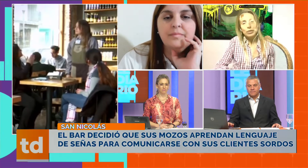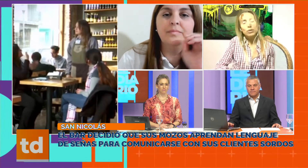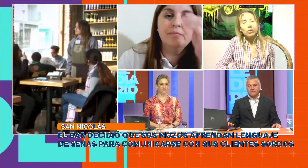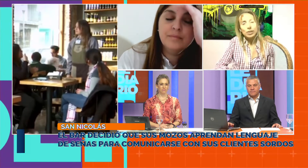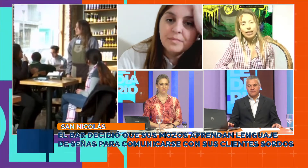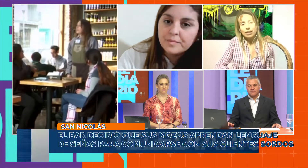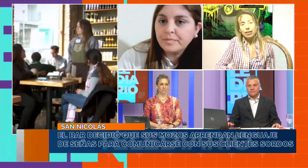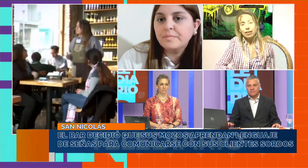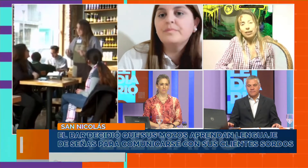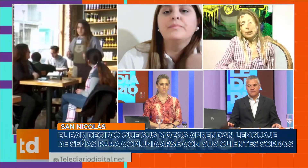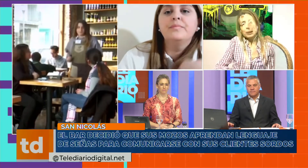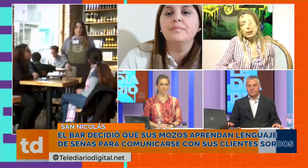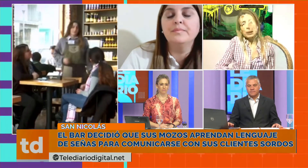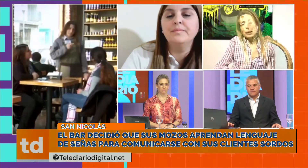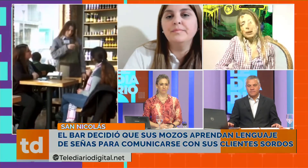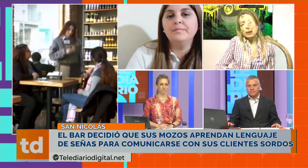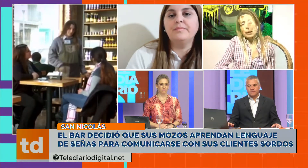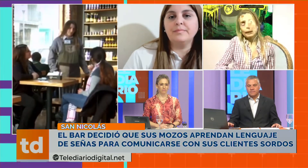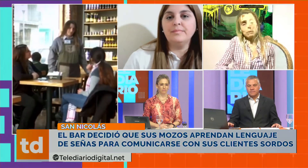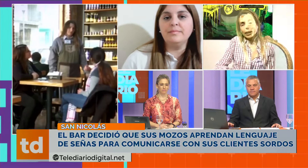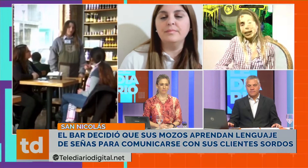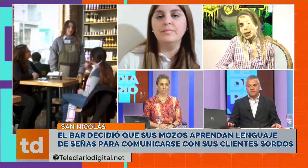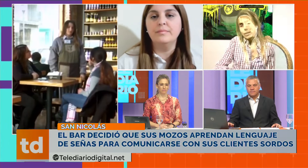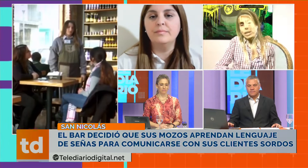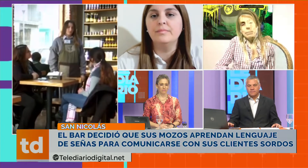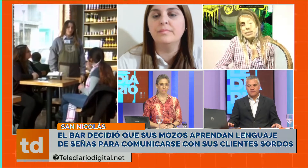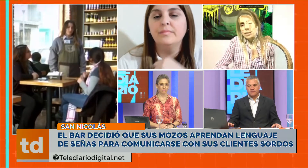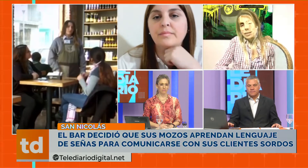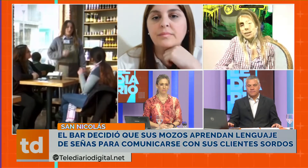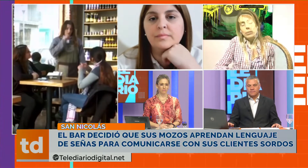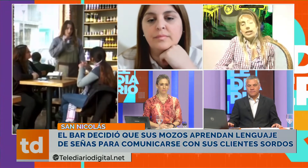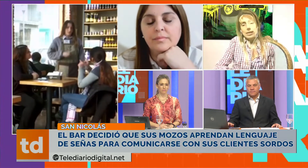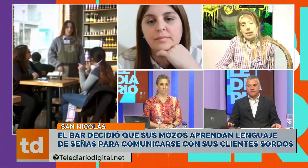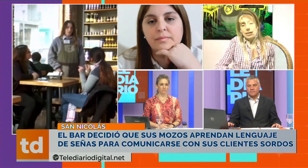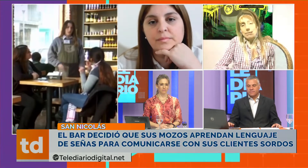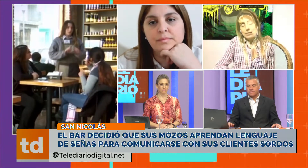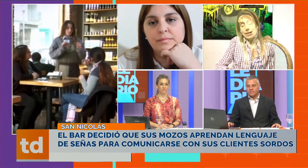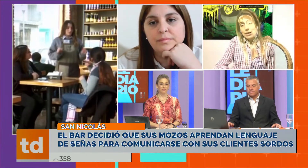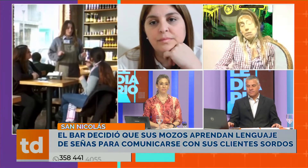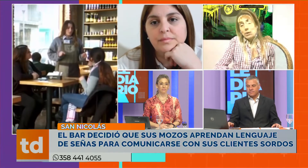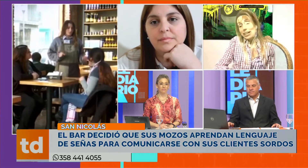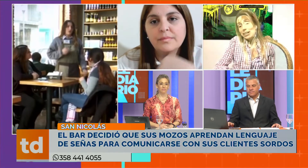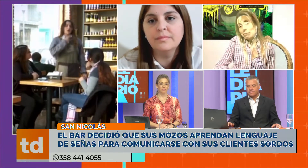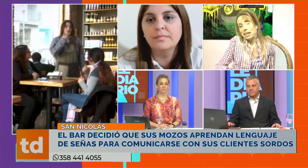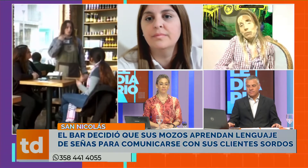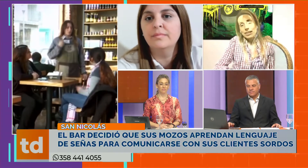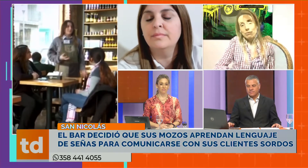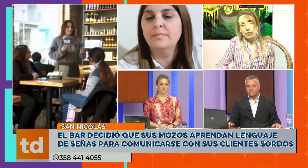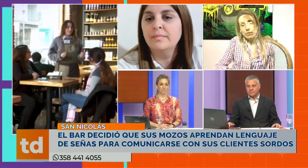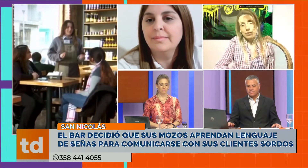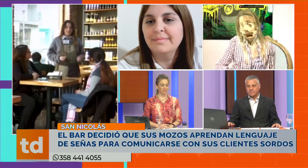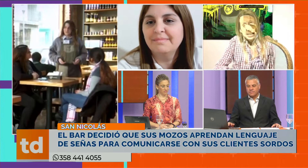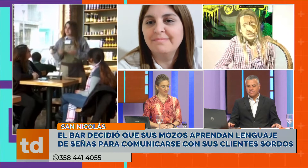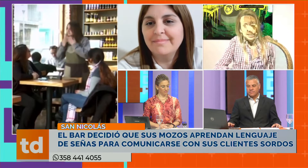llevando otra cosa. Entonces, lo que te queremos pedir es que nos capaciten en lengua de señas. Bueno, ahí mi respuesta